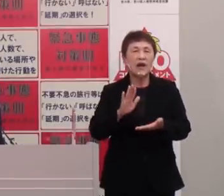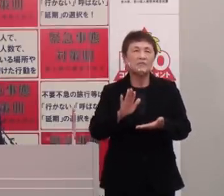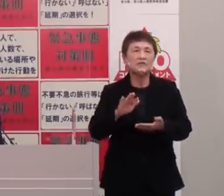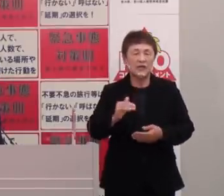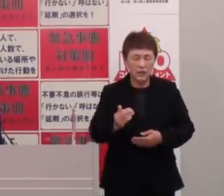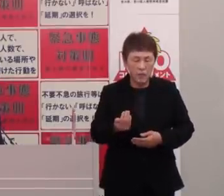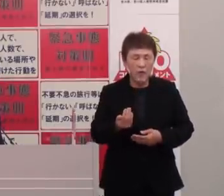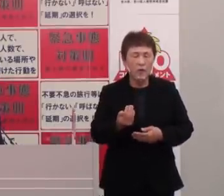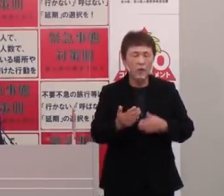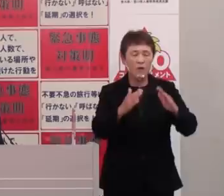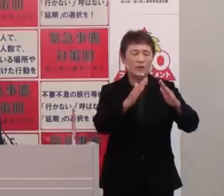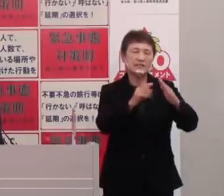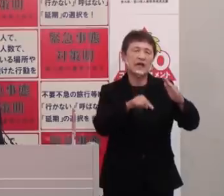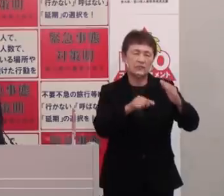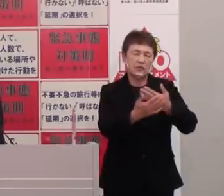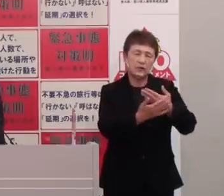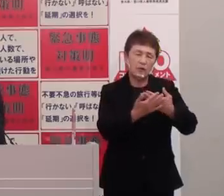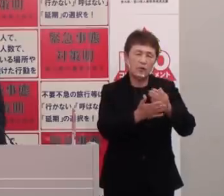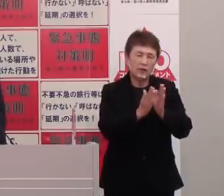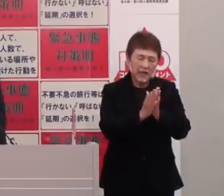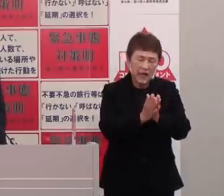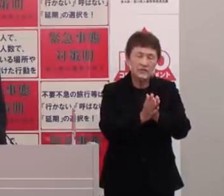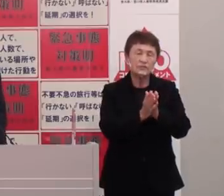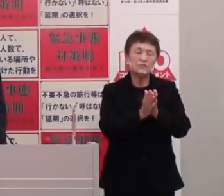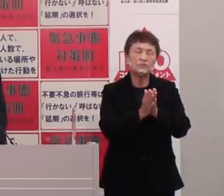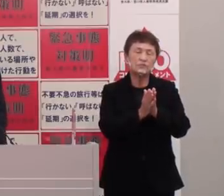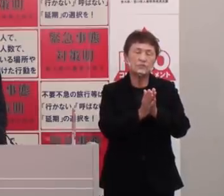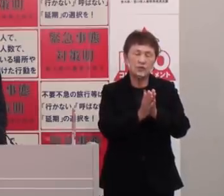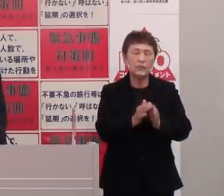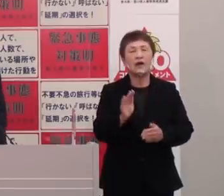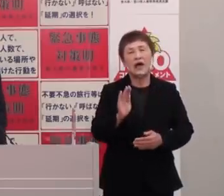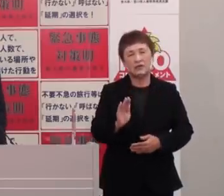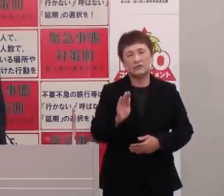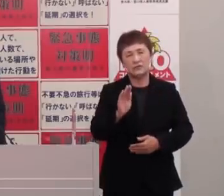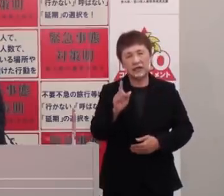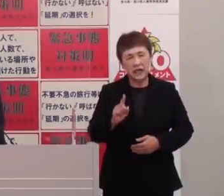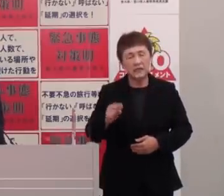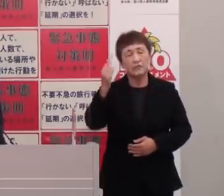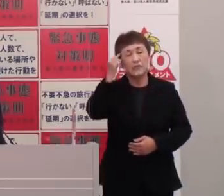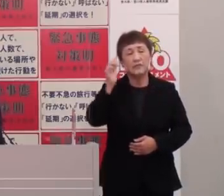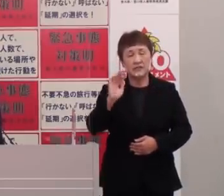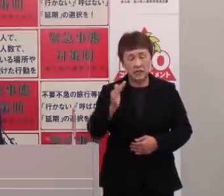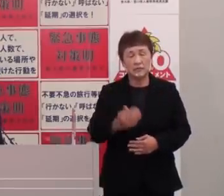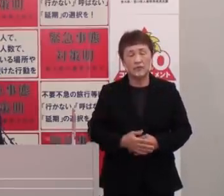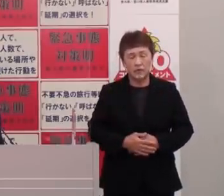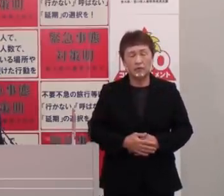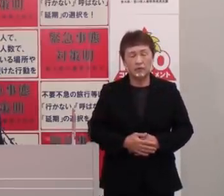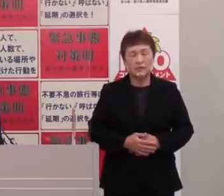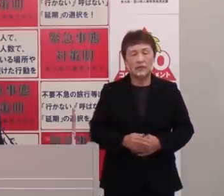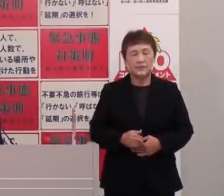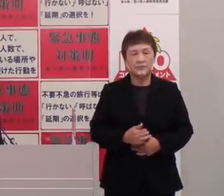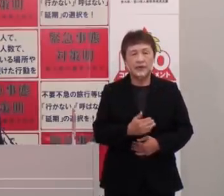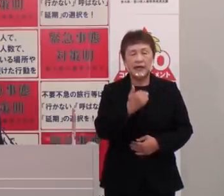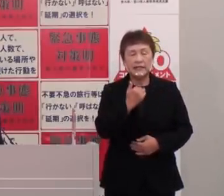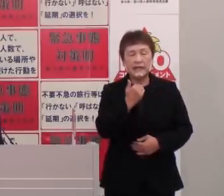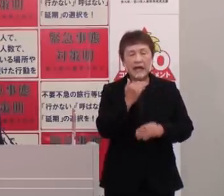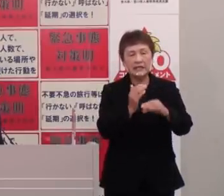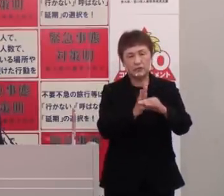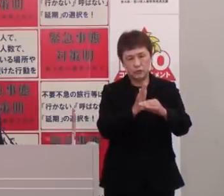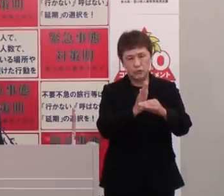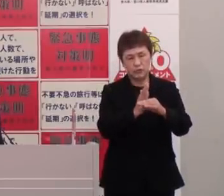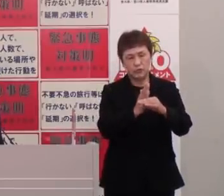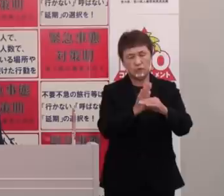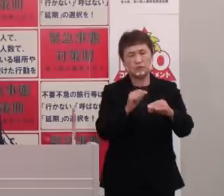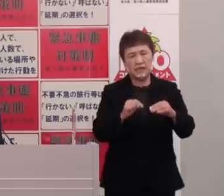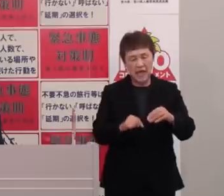をお願いすることになると考えておりまして、いずれにせよ自宅療養または待機中で、ということ